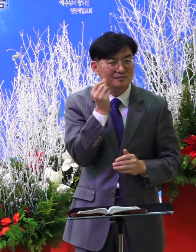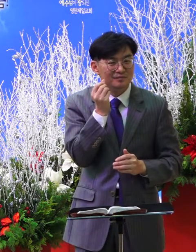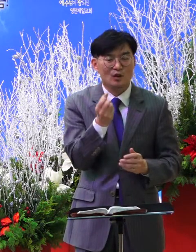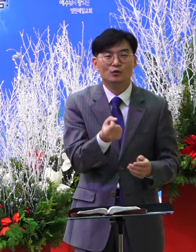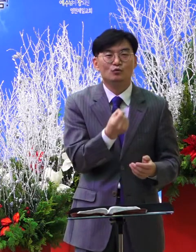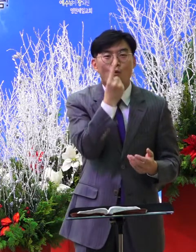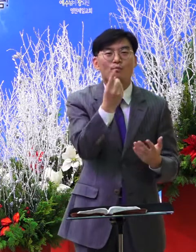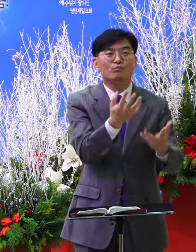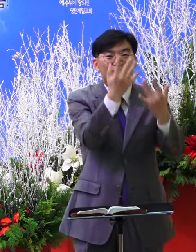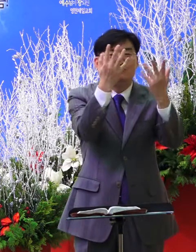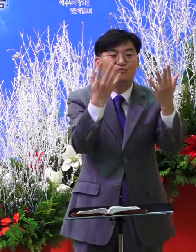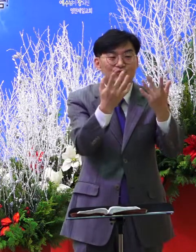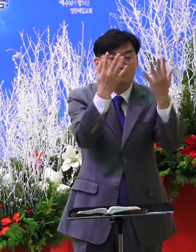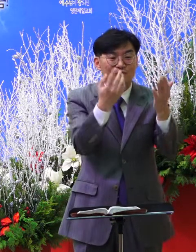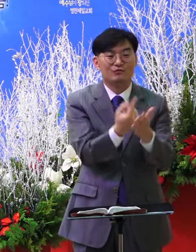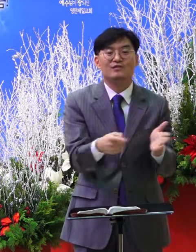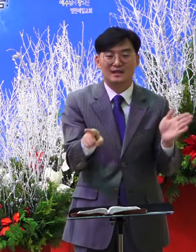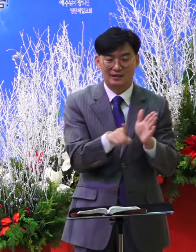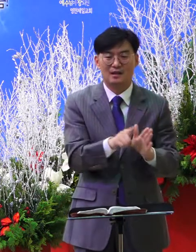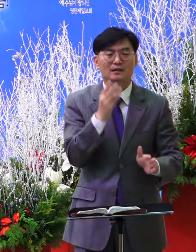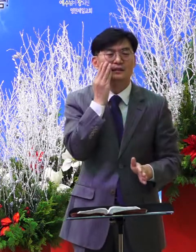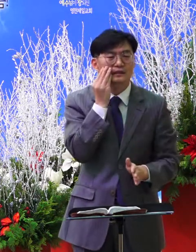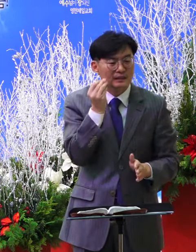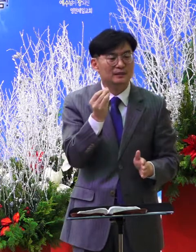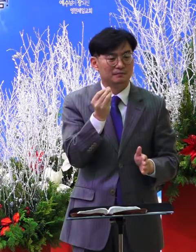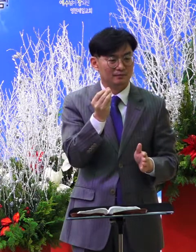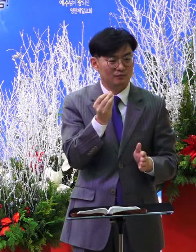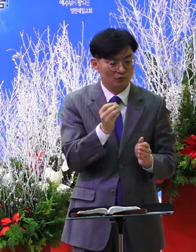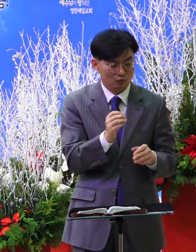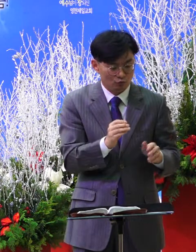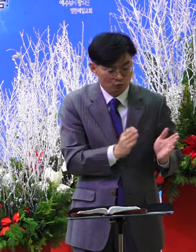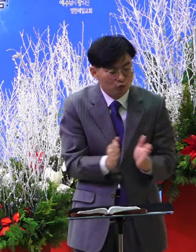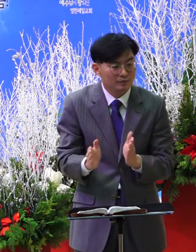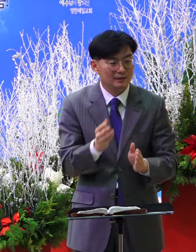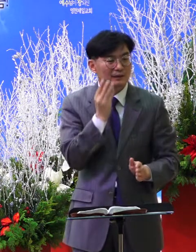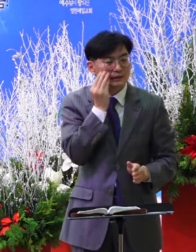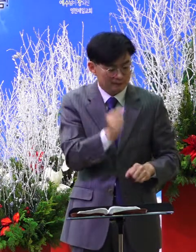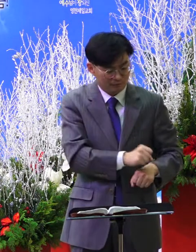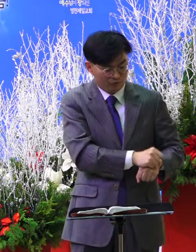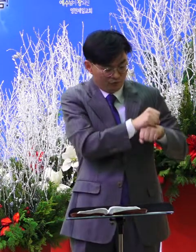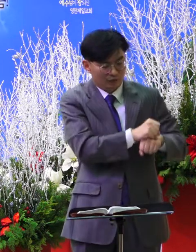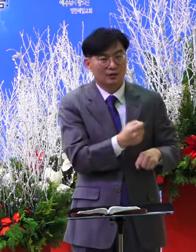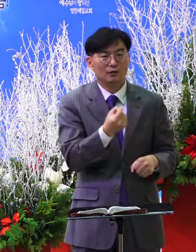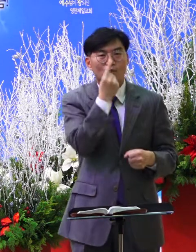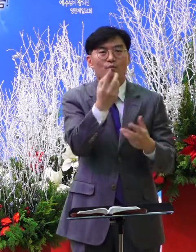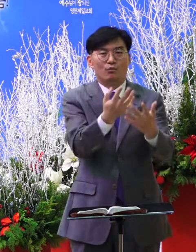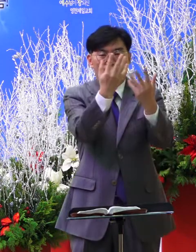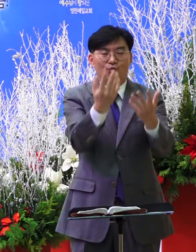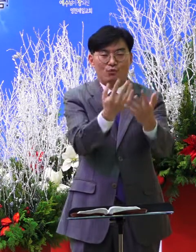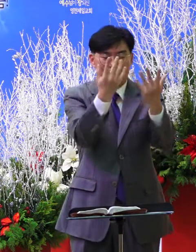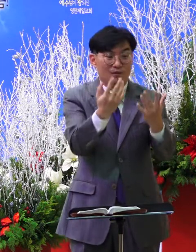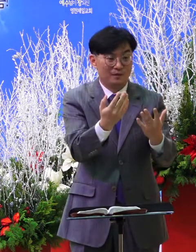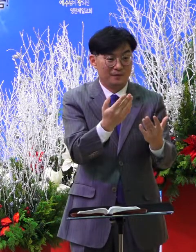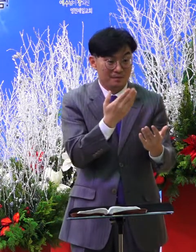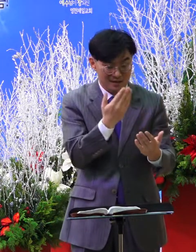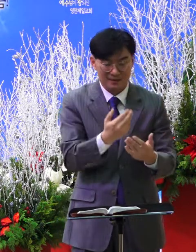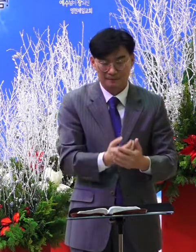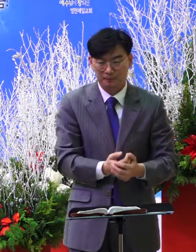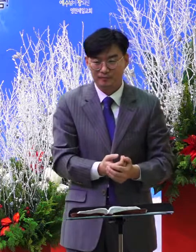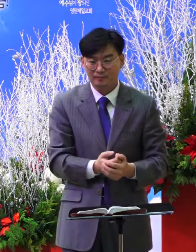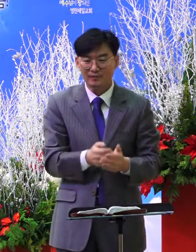아마도 예수님을 그저 아는 것이 아니라 정말 뜨겁게 사랑하고 예수님을 정말 열렬히 사모하며